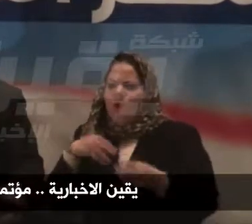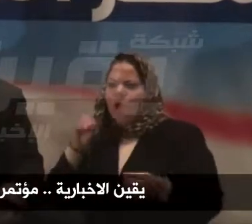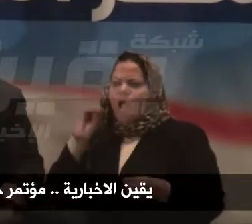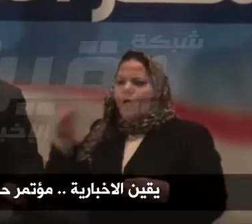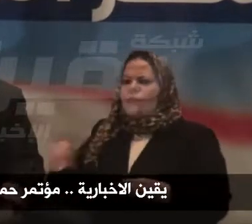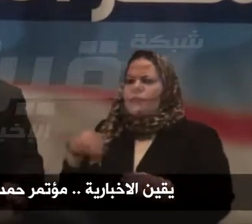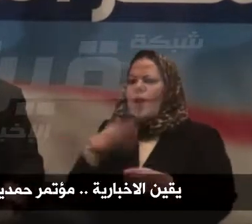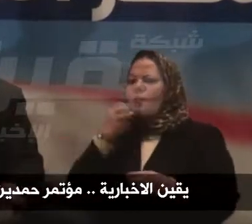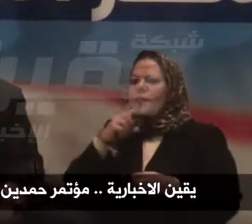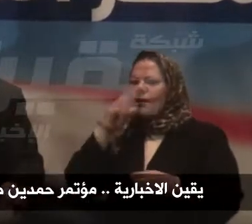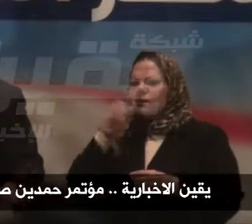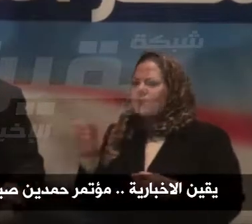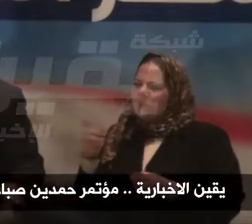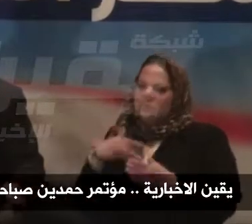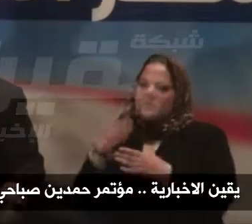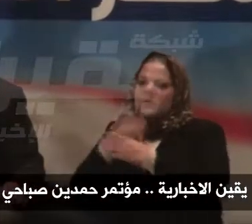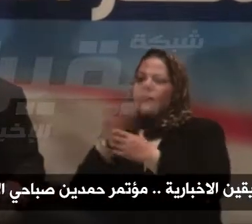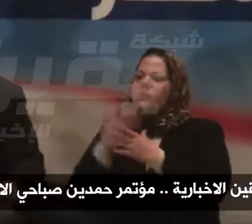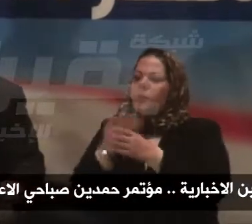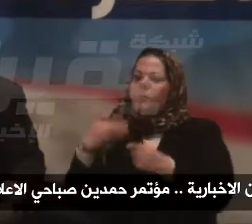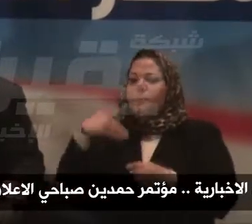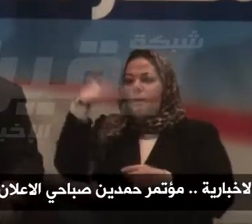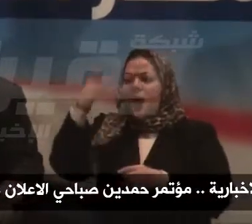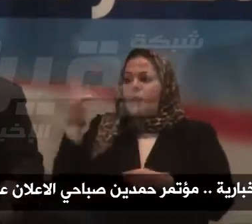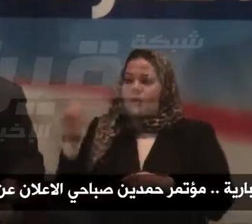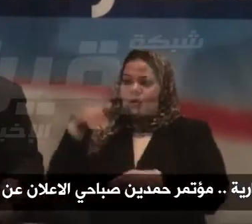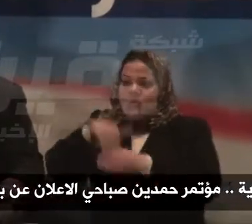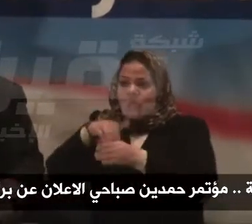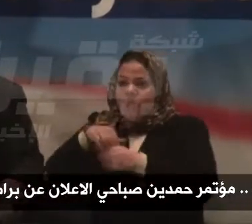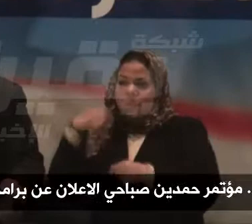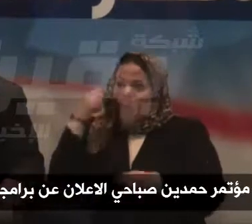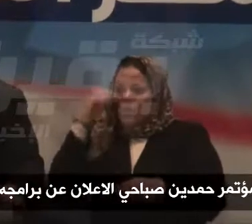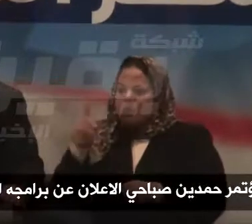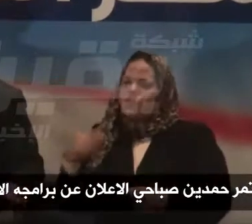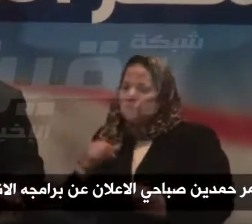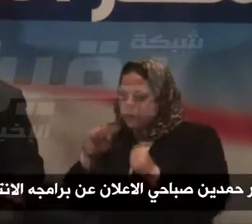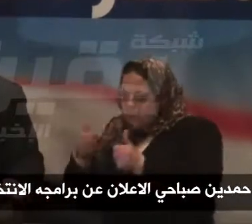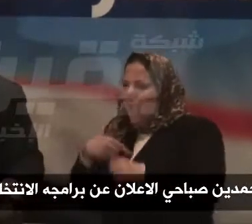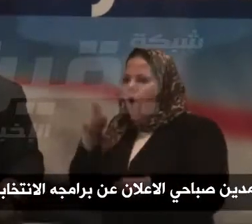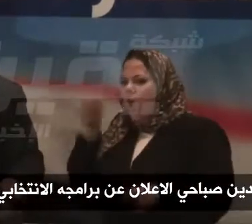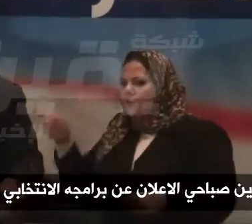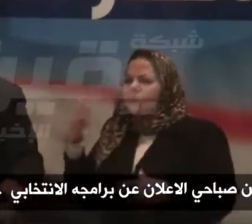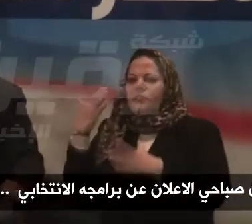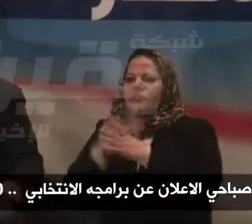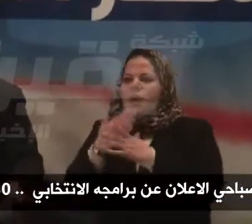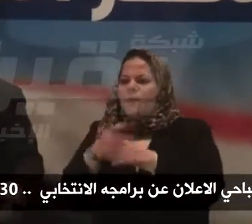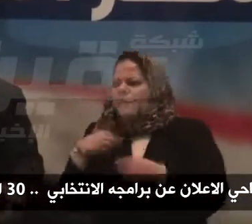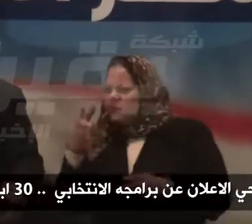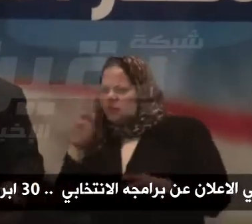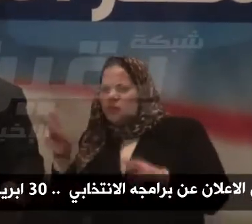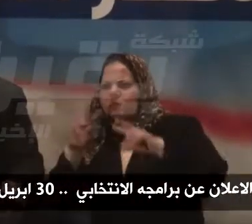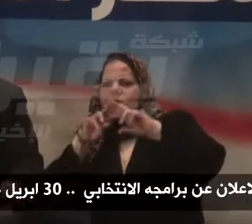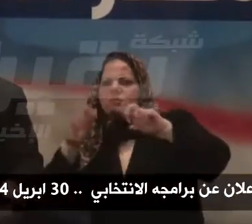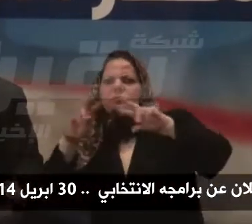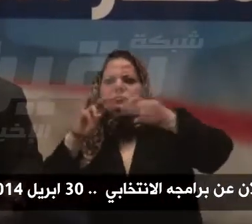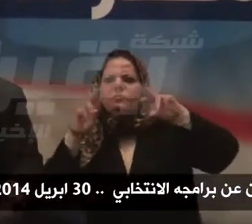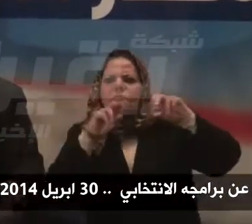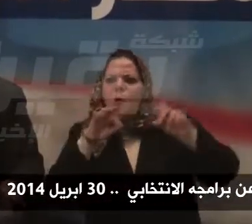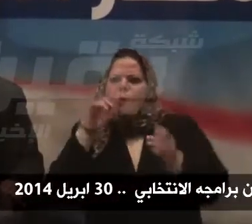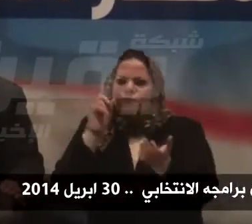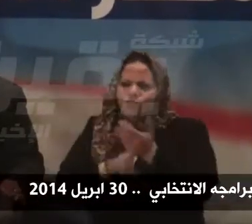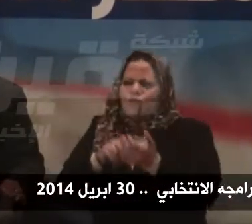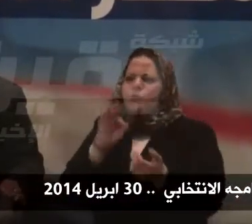وان انا انزل ادي صوت الاستاذ حمدين، لان هو بيراهن على البرنامج بتاعه، بيراهن على المشروعات اللي